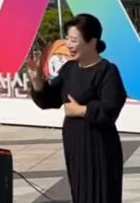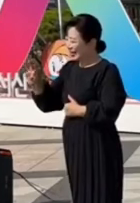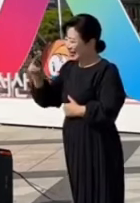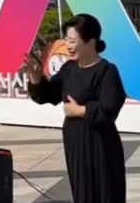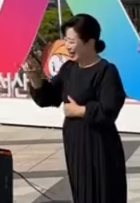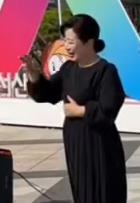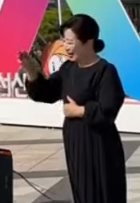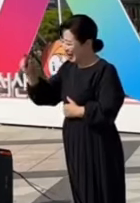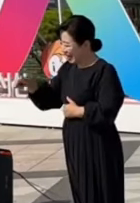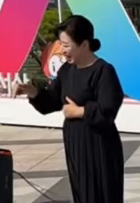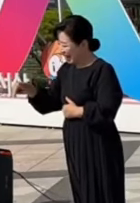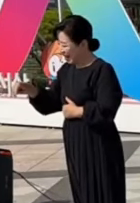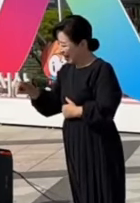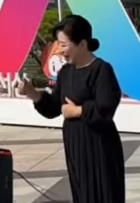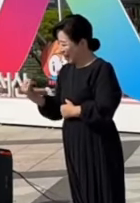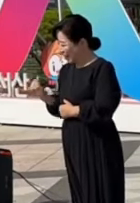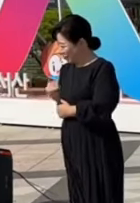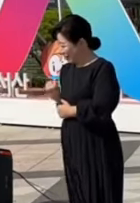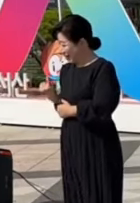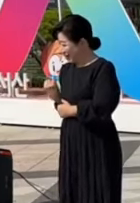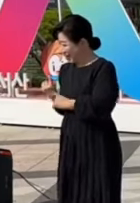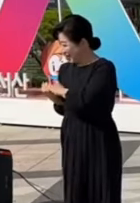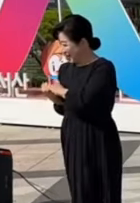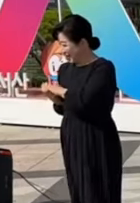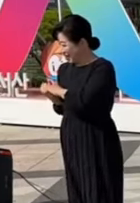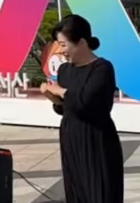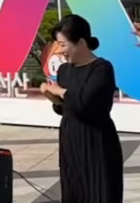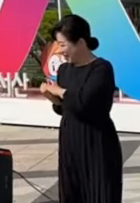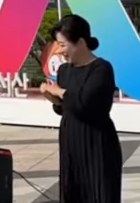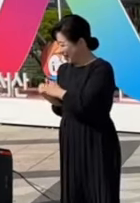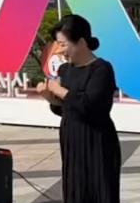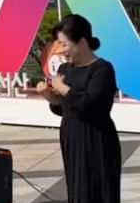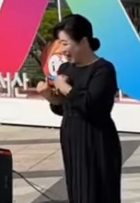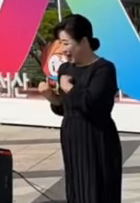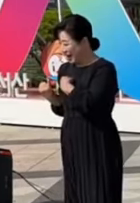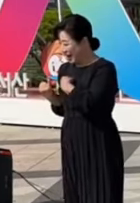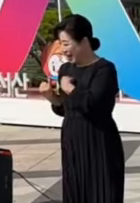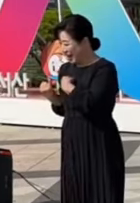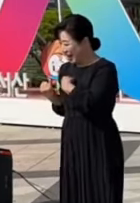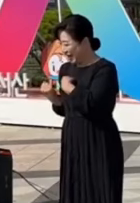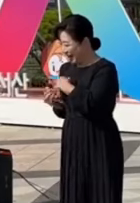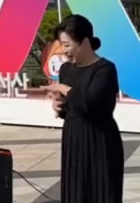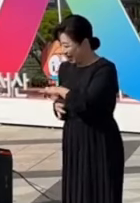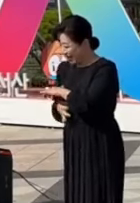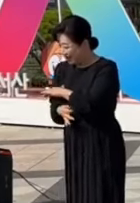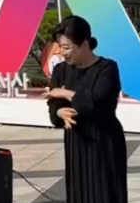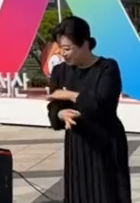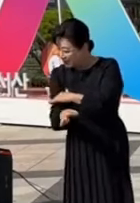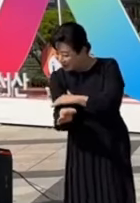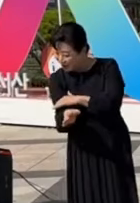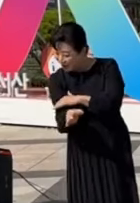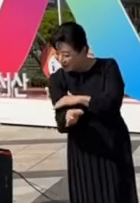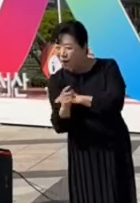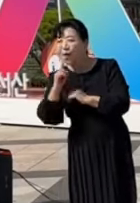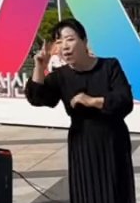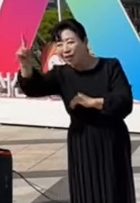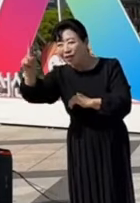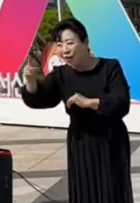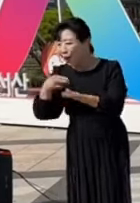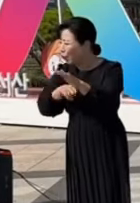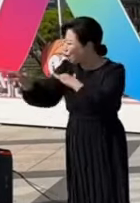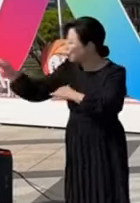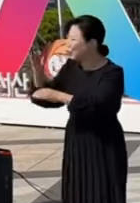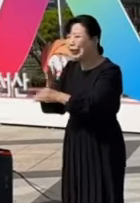출신이에요. 애첩이고 나한테 노골적으로 고소당해서 도망다니는 줄 알면서